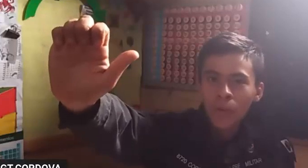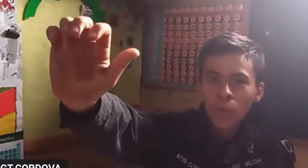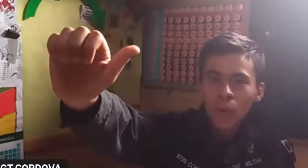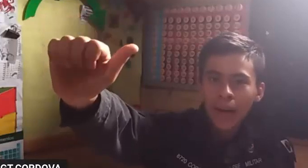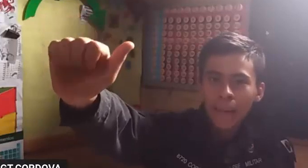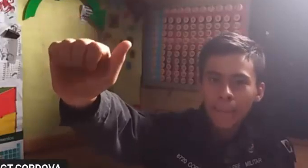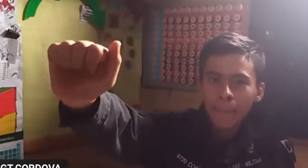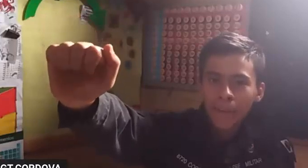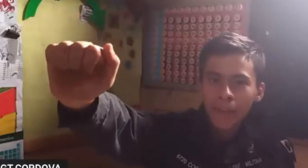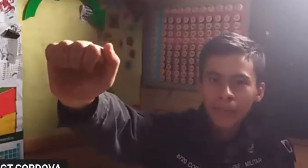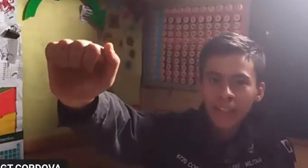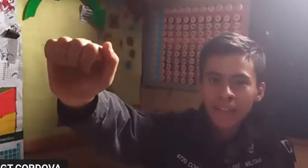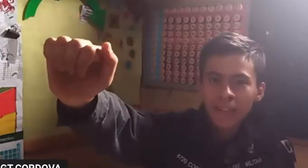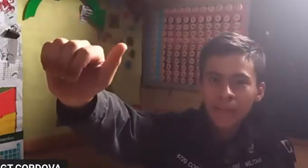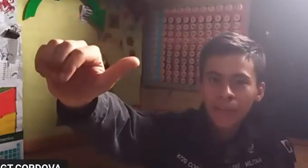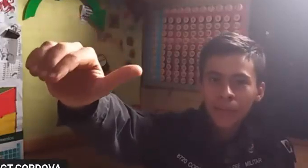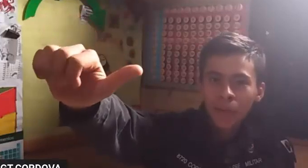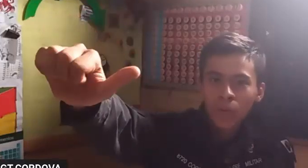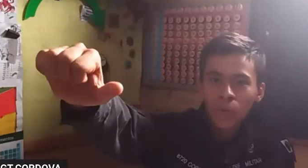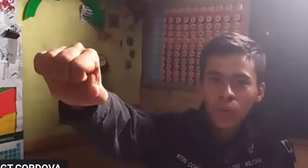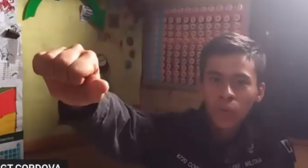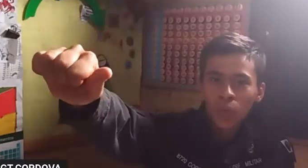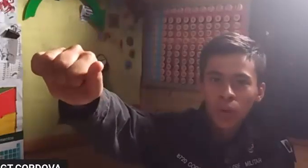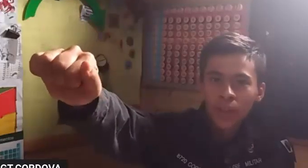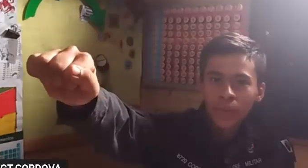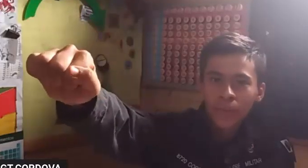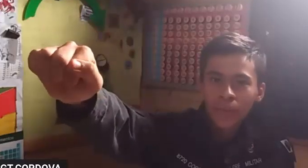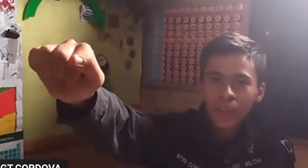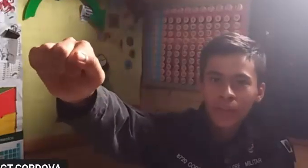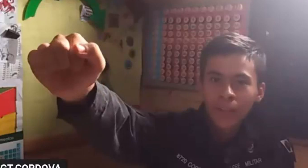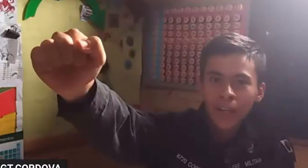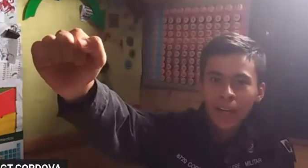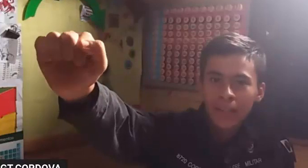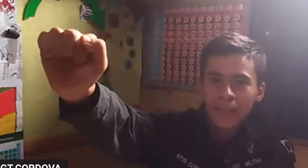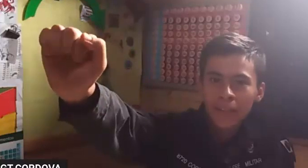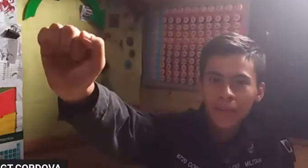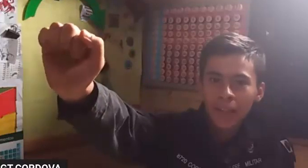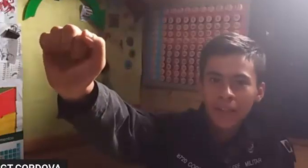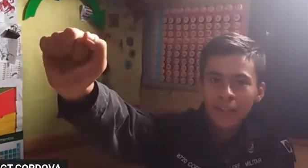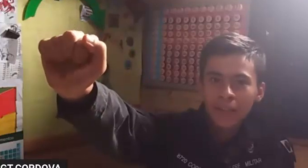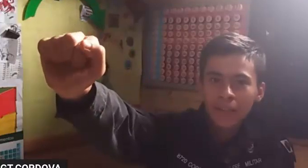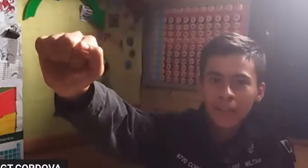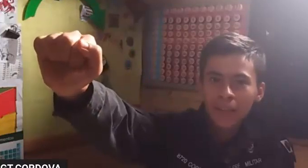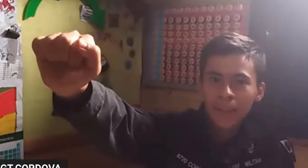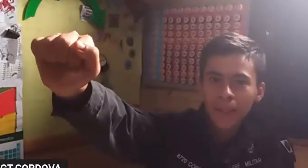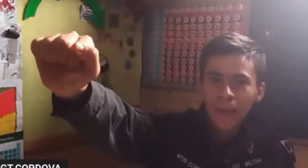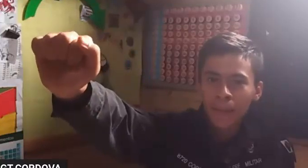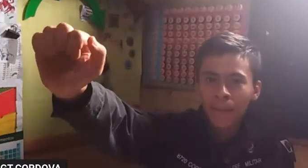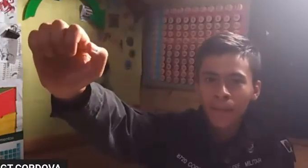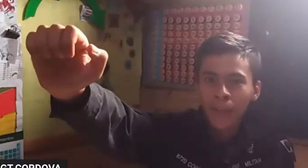O A, ele fica assim. O 8, ele fica assim, quase em cima, ó.